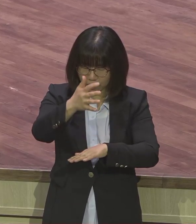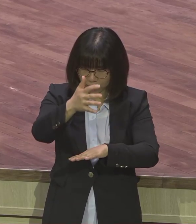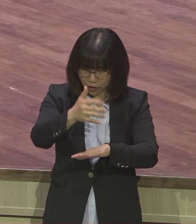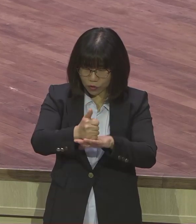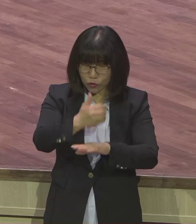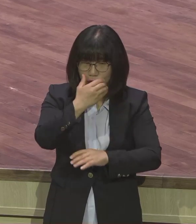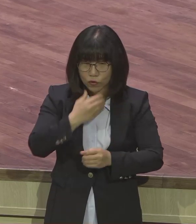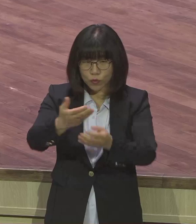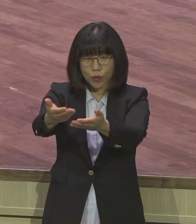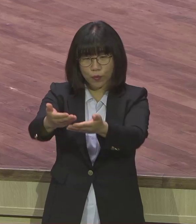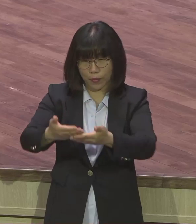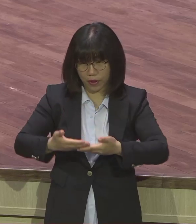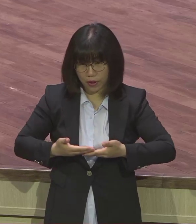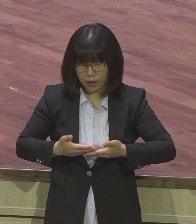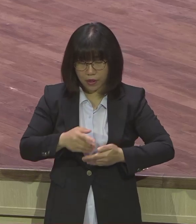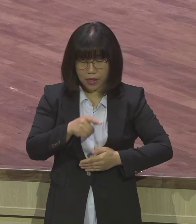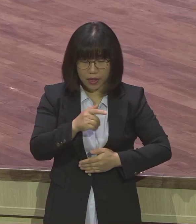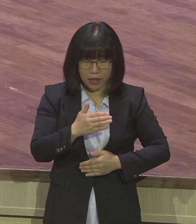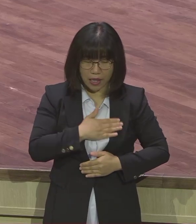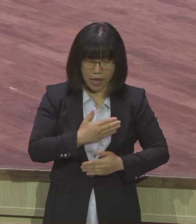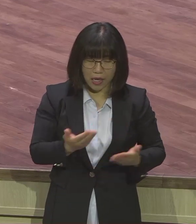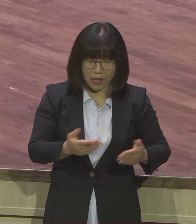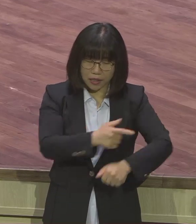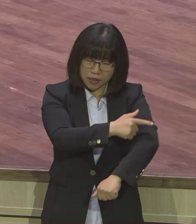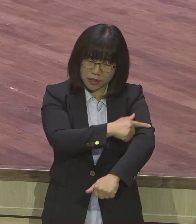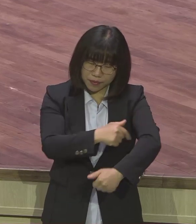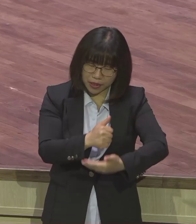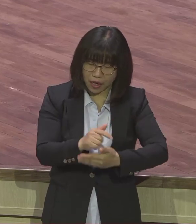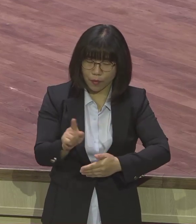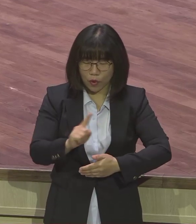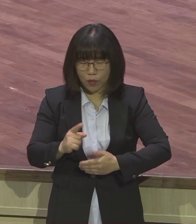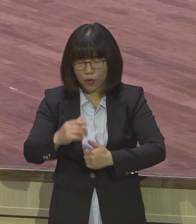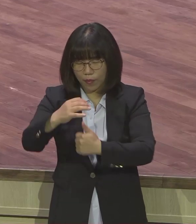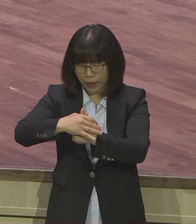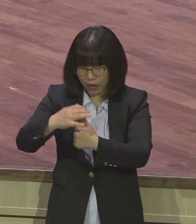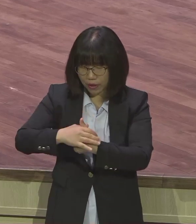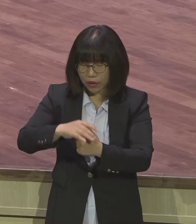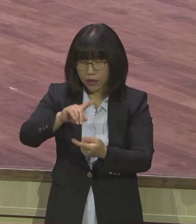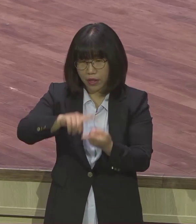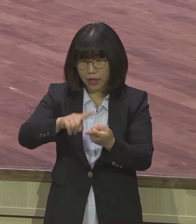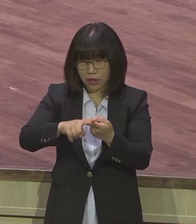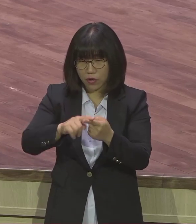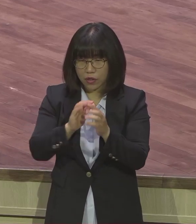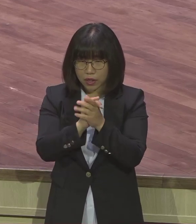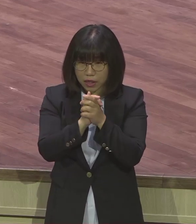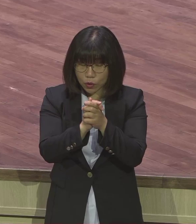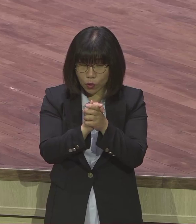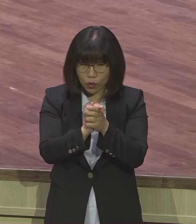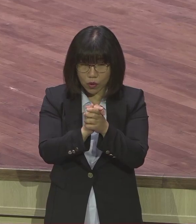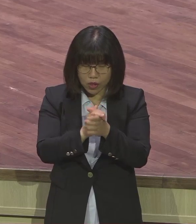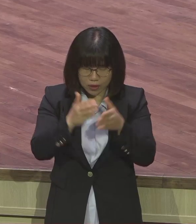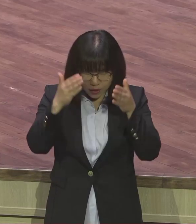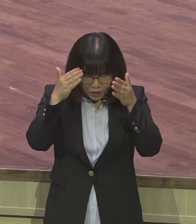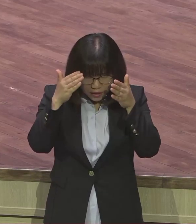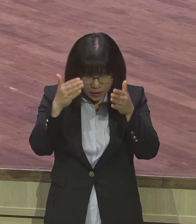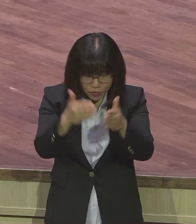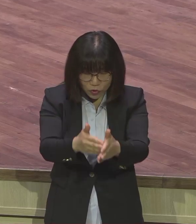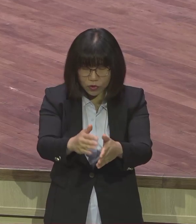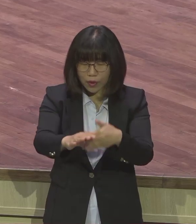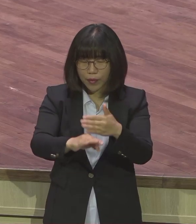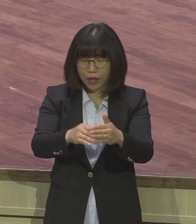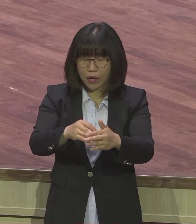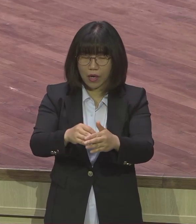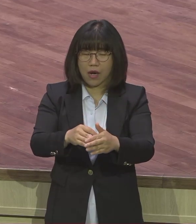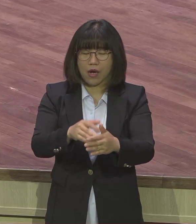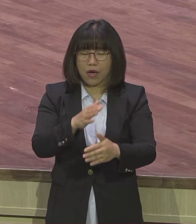축복 통로다. 그것 때문에 기도하죠. 그것 때문에 헌신하지요. 그것 때문에 시간 들이죠. 그것 때문에 그렇게 올인하니까 이게 뭐